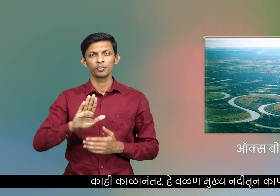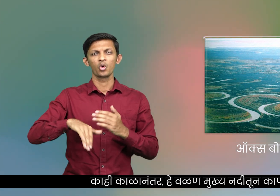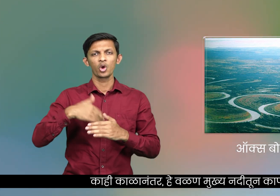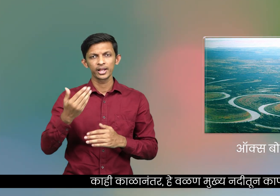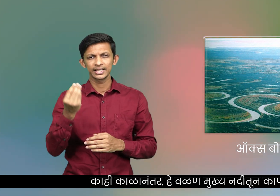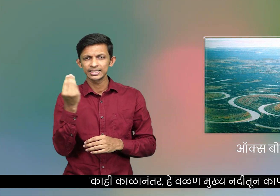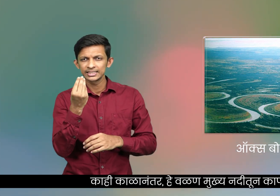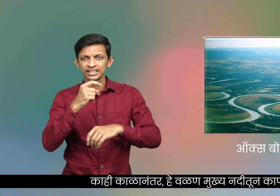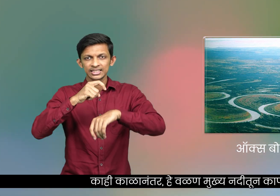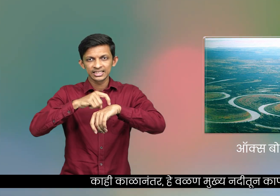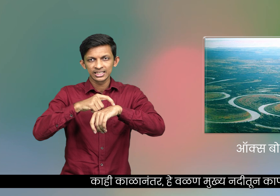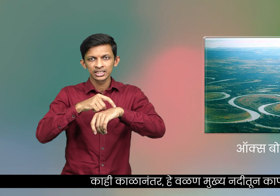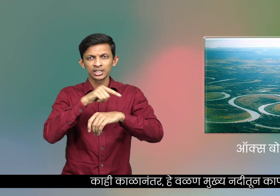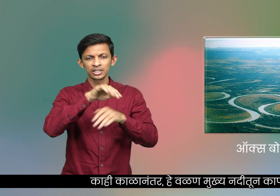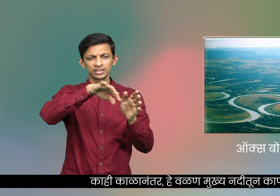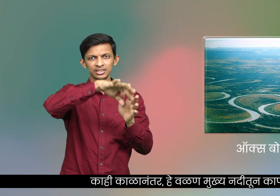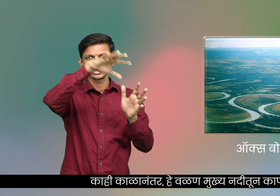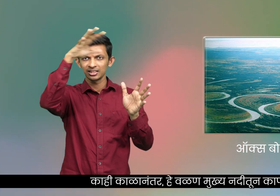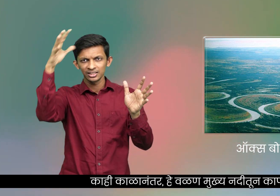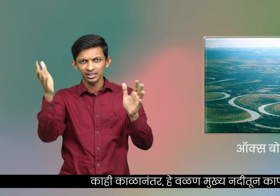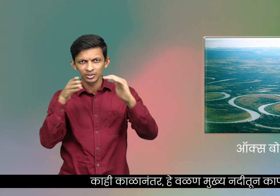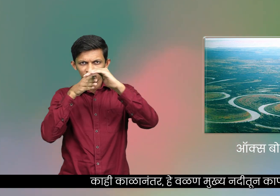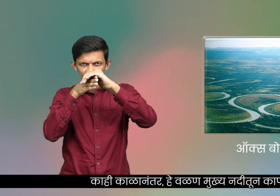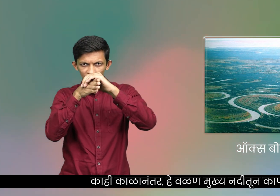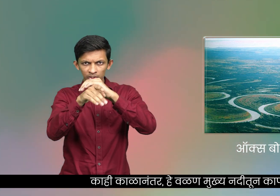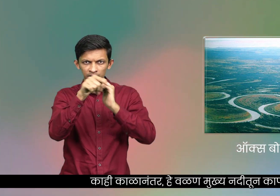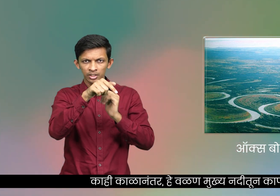काही काळानंतर हे वळण मुख्य नदीतून कापलं गेलं.